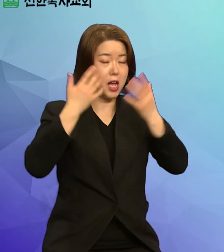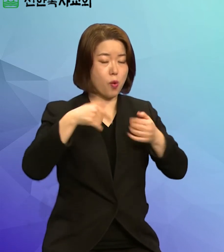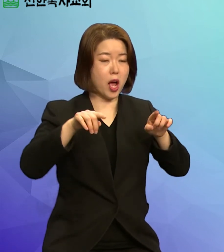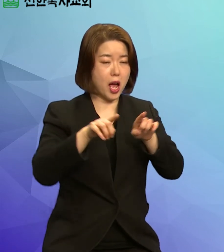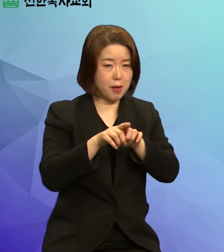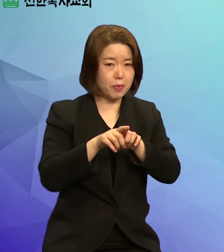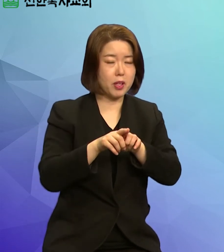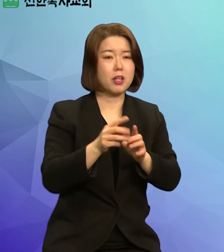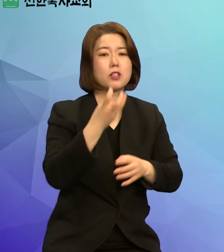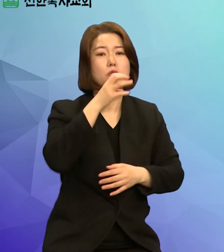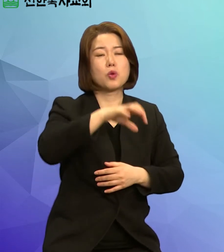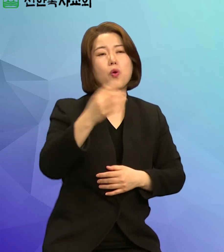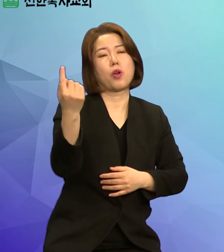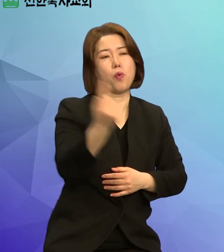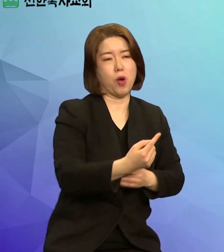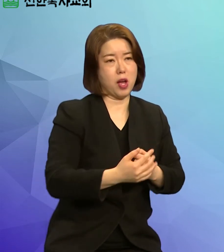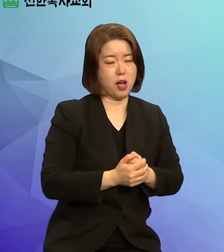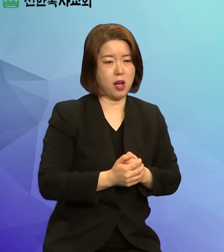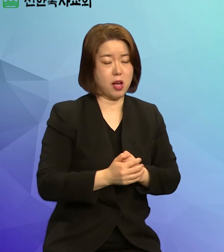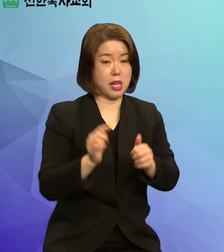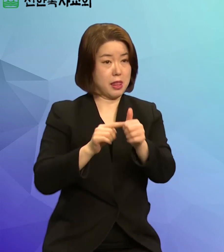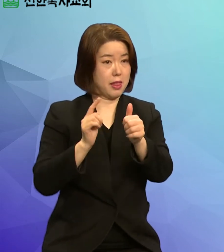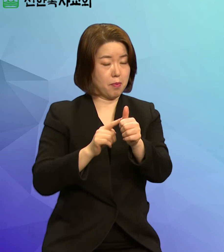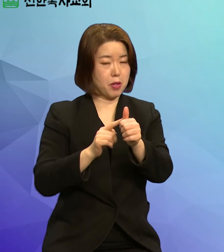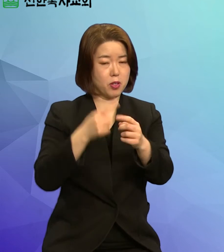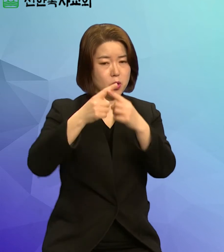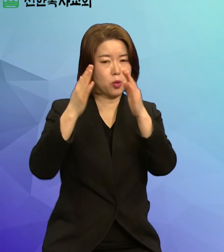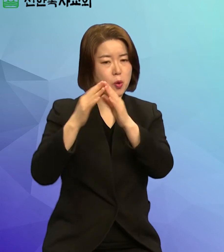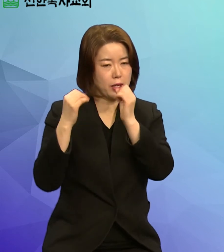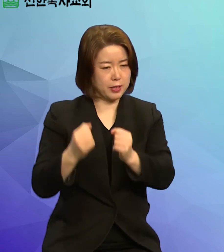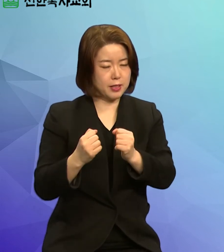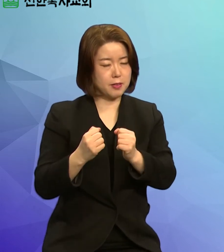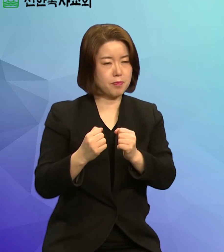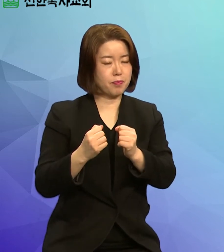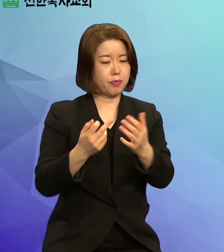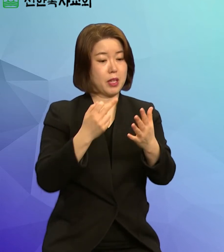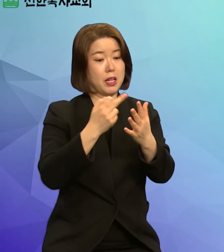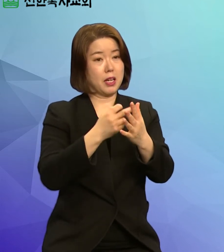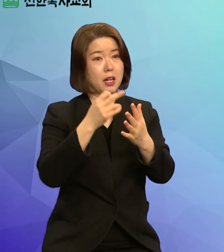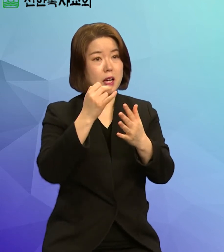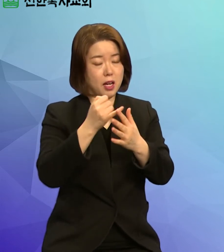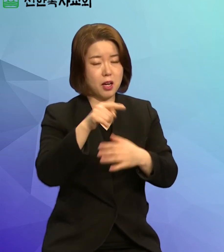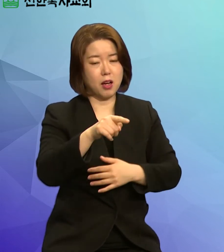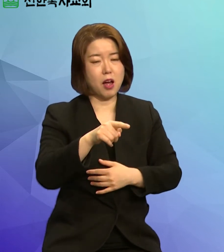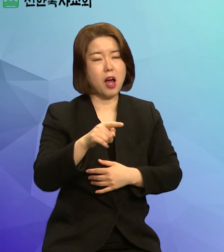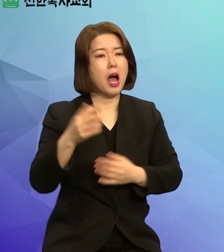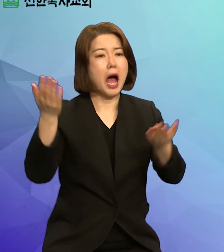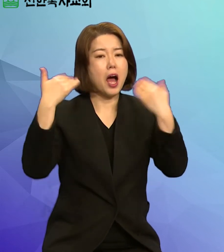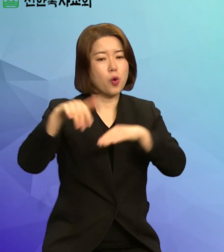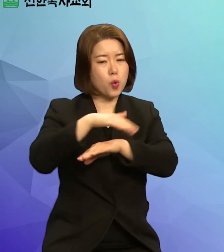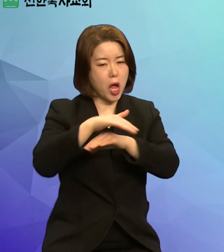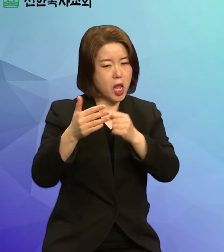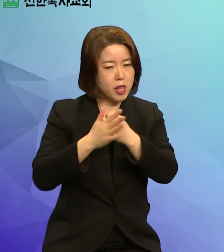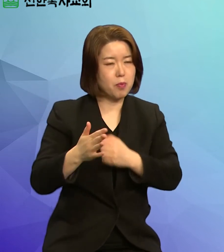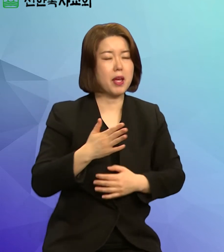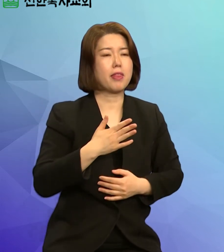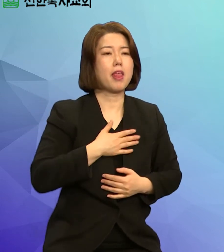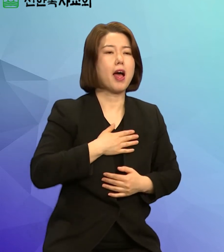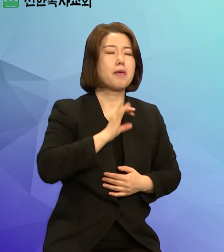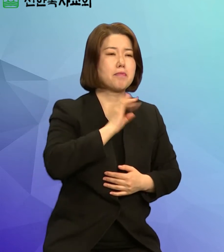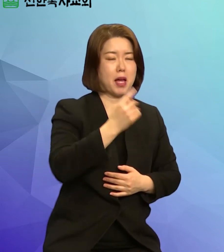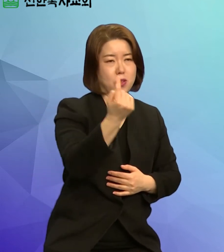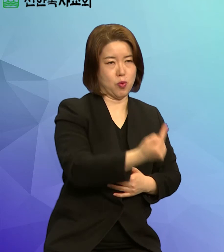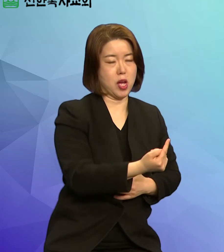왔습니다. 남편은 교회를 지켜야 되고 큰아이들은 학교 다녀야 되어서 저만 왔습니다.